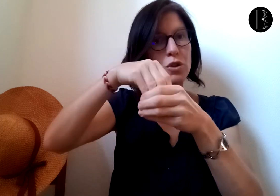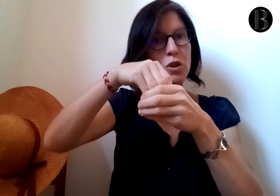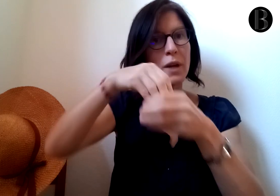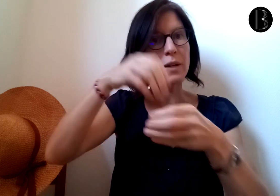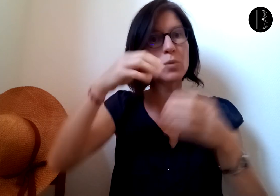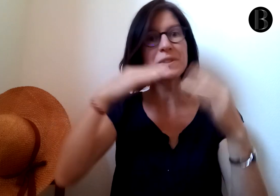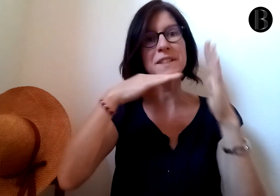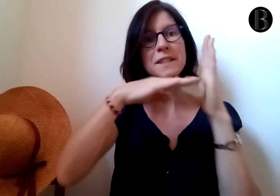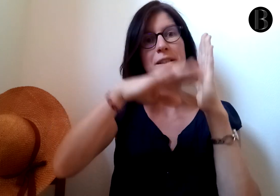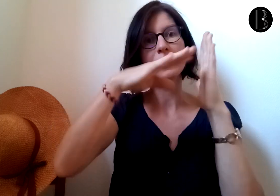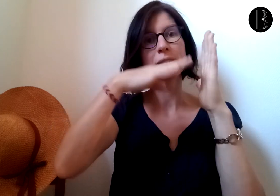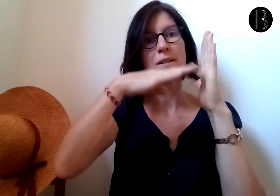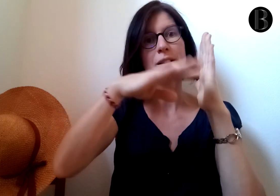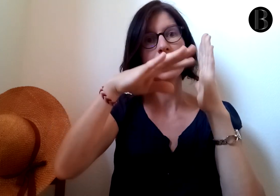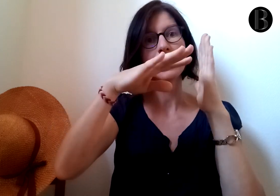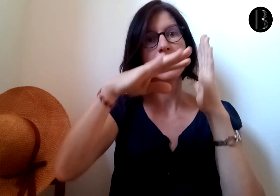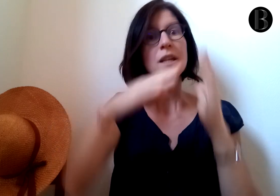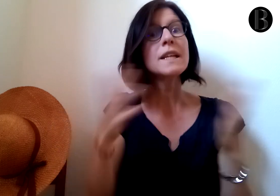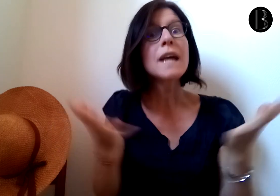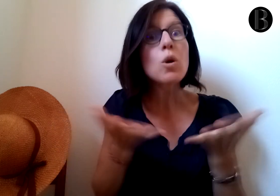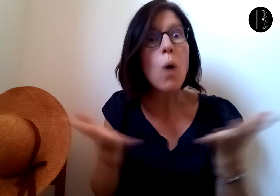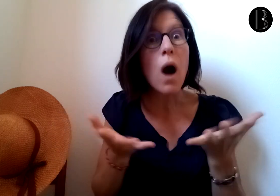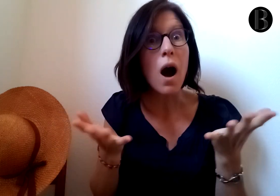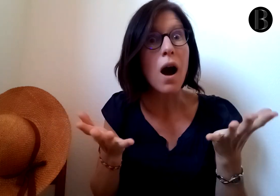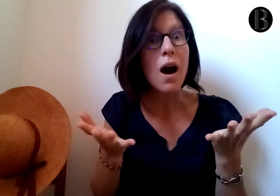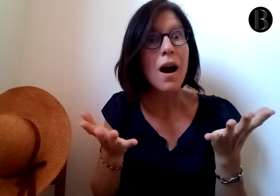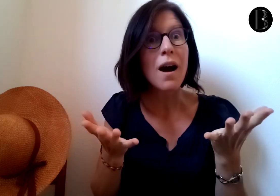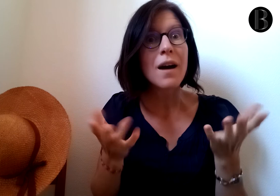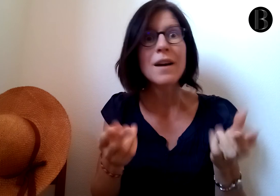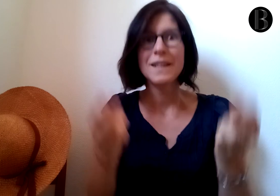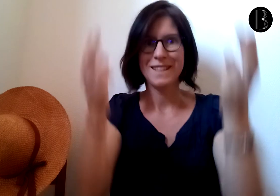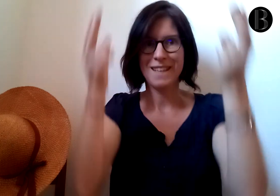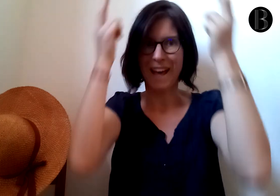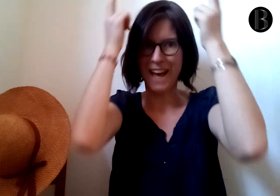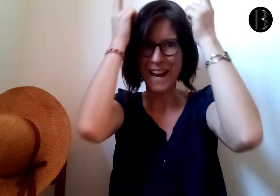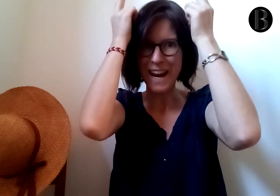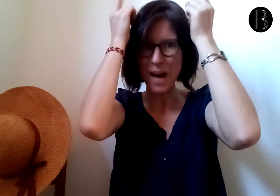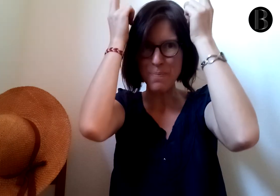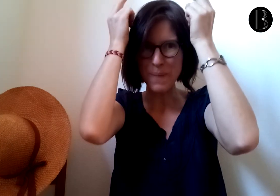Dans la comptine, il y a quoi? Un lapin.